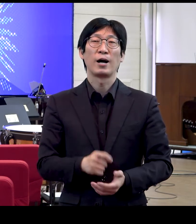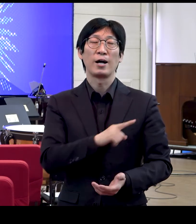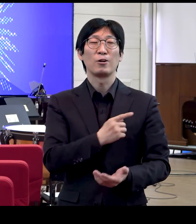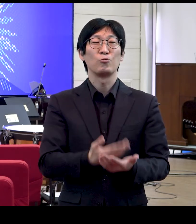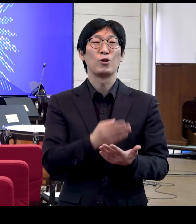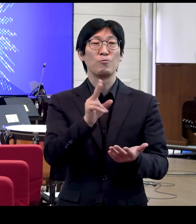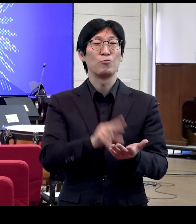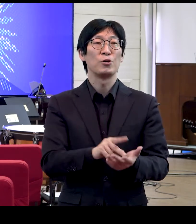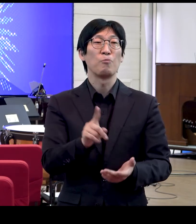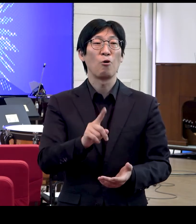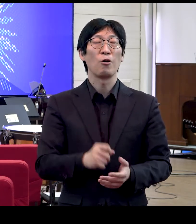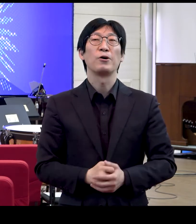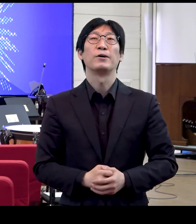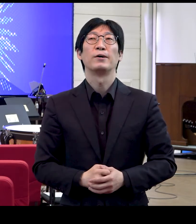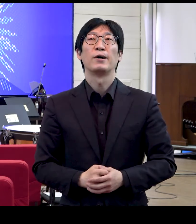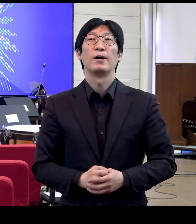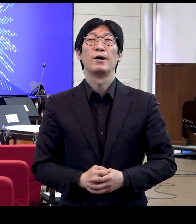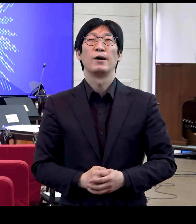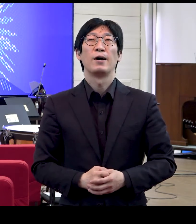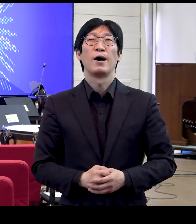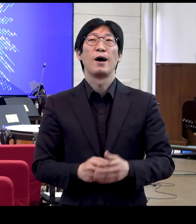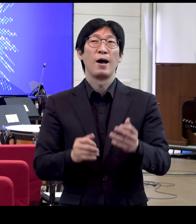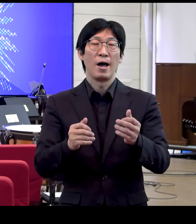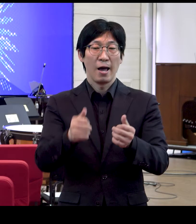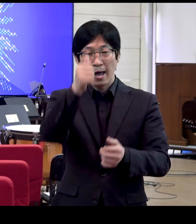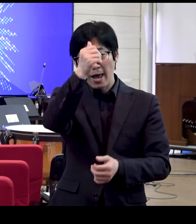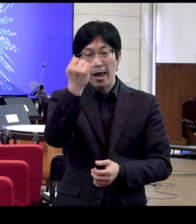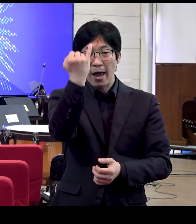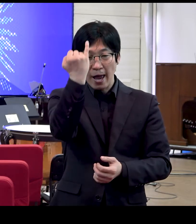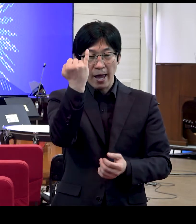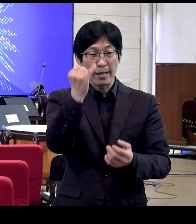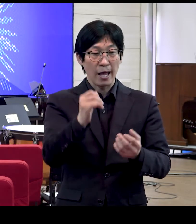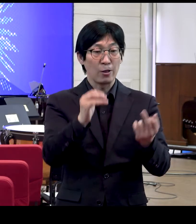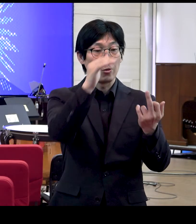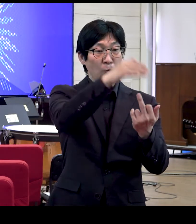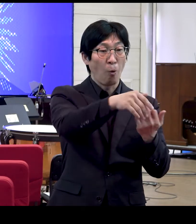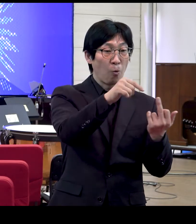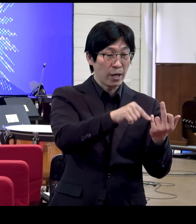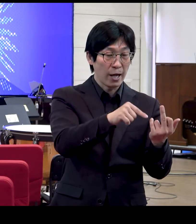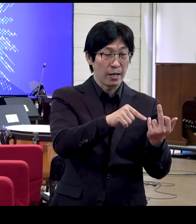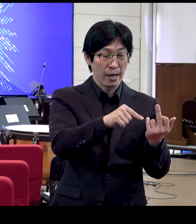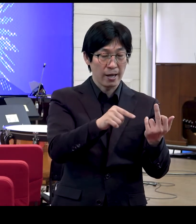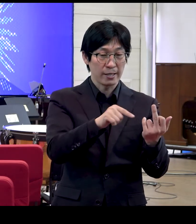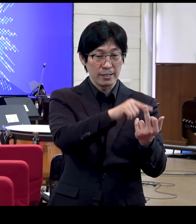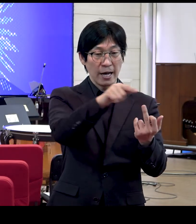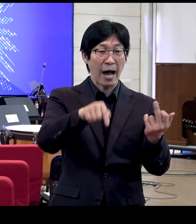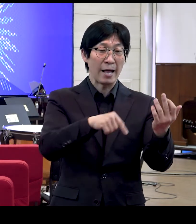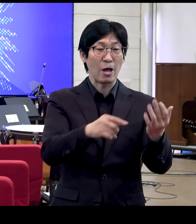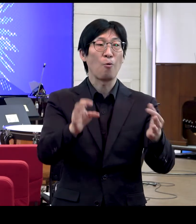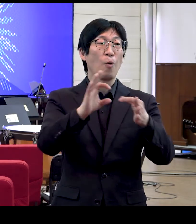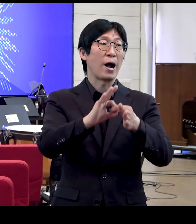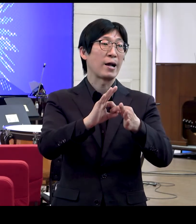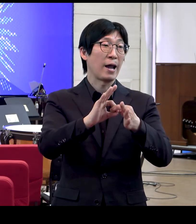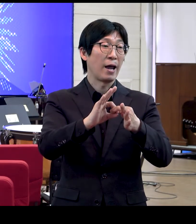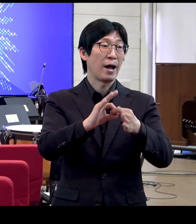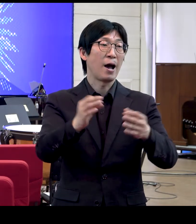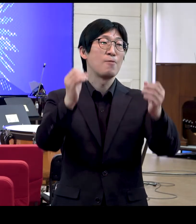생기지만 가장 중요한 것, 이것은 필연적으로 에덴을 에덴되게 하는 두 개의 관계를